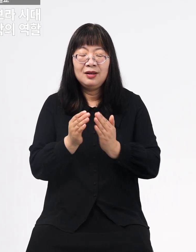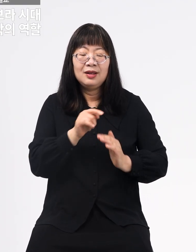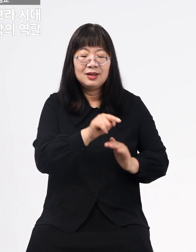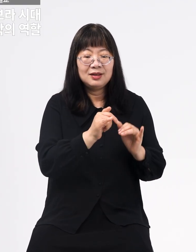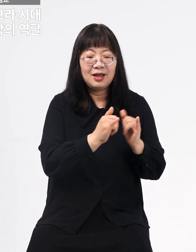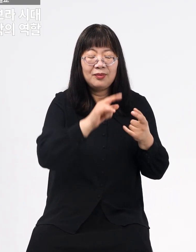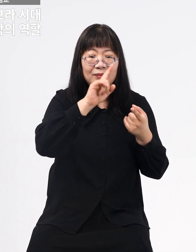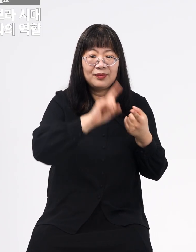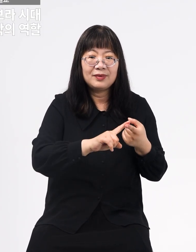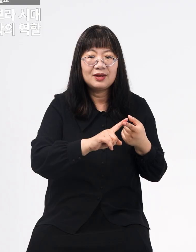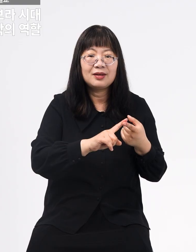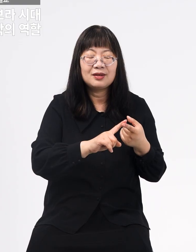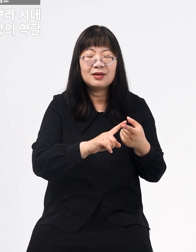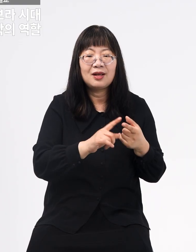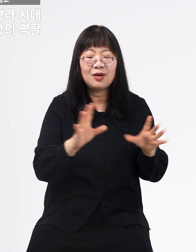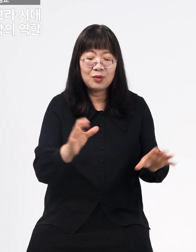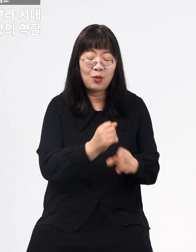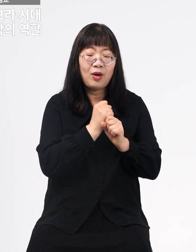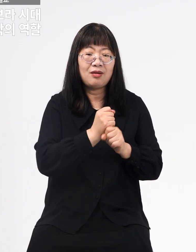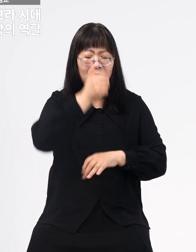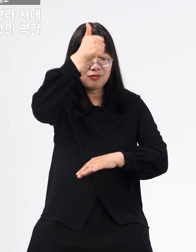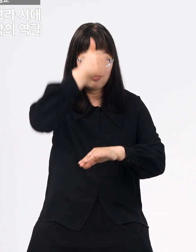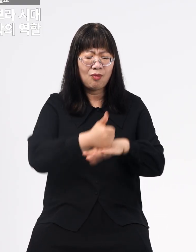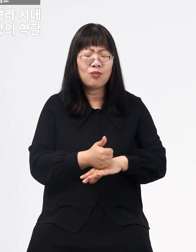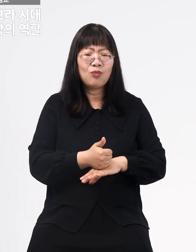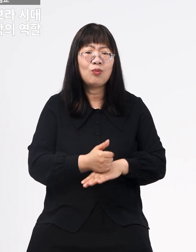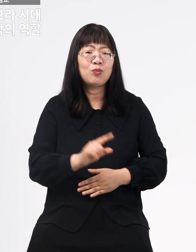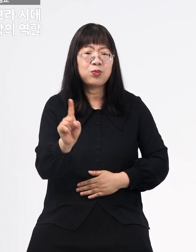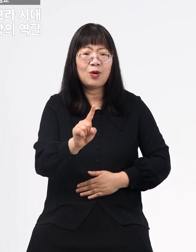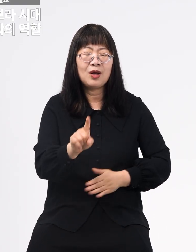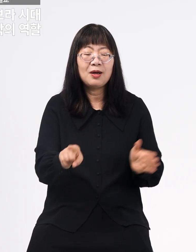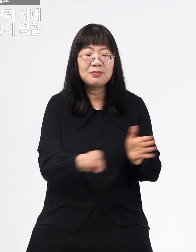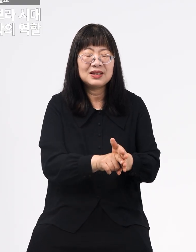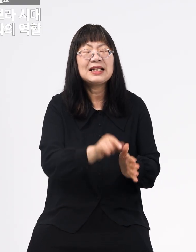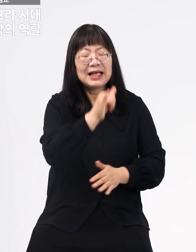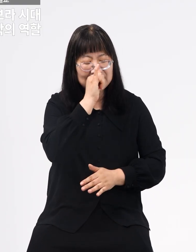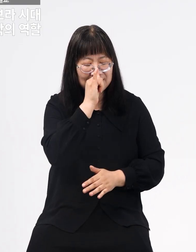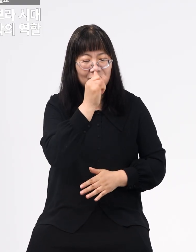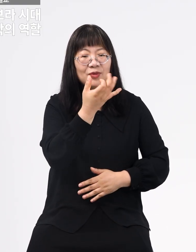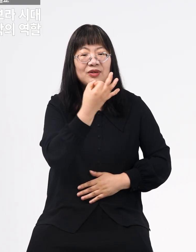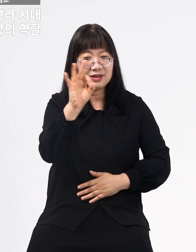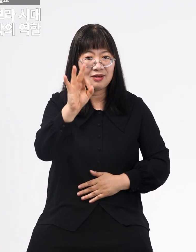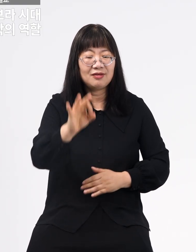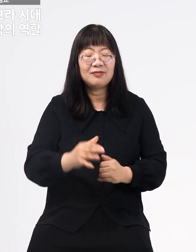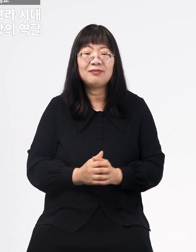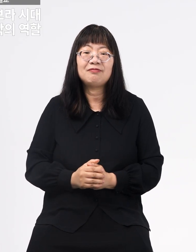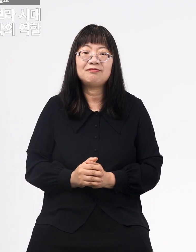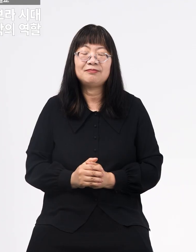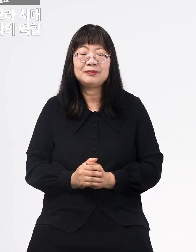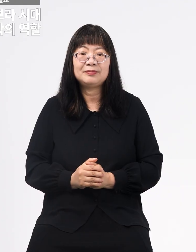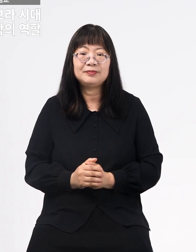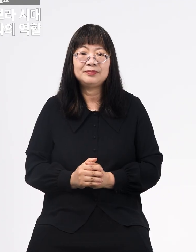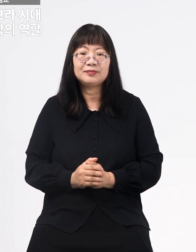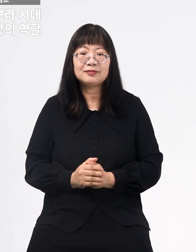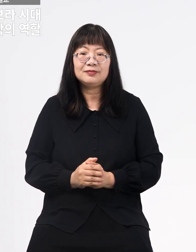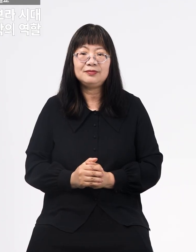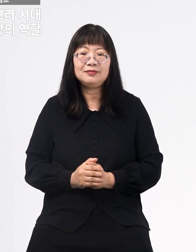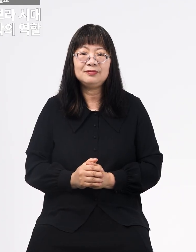사람에 대한 통섭적이고 종합적인 결론을 믿음이 있다고 본 거예요. 믿음이 있다고.